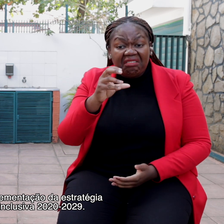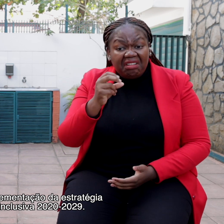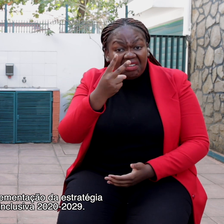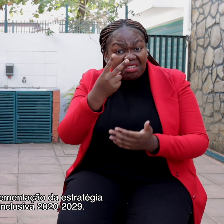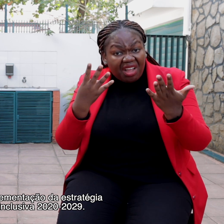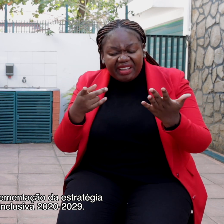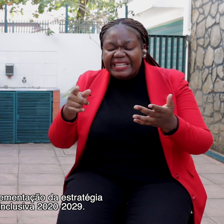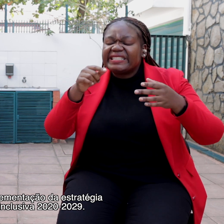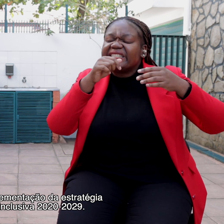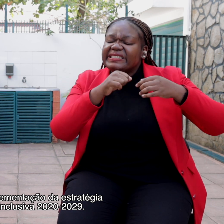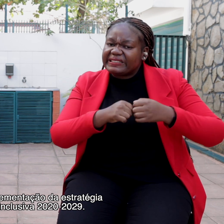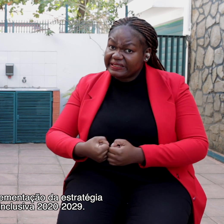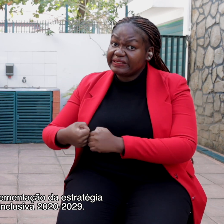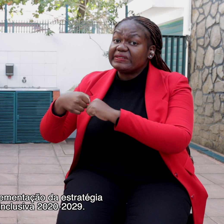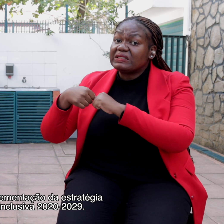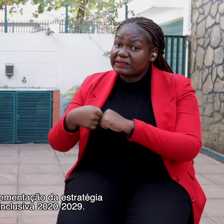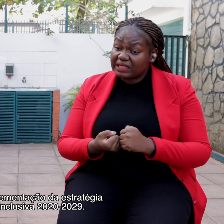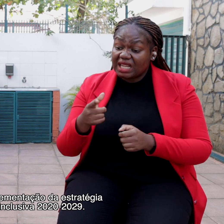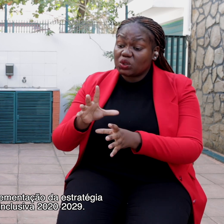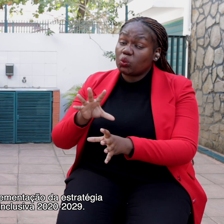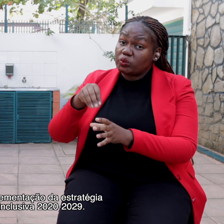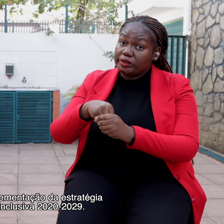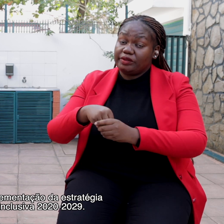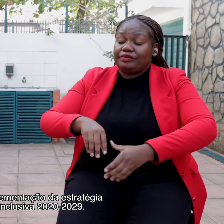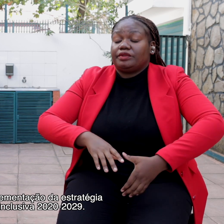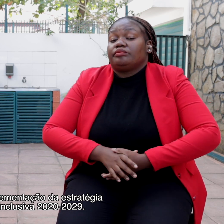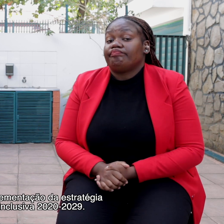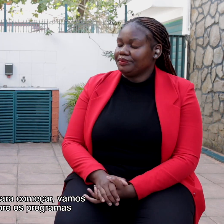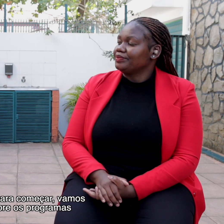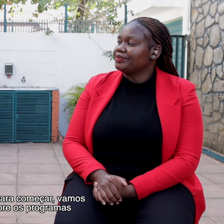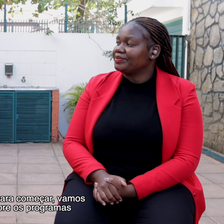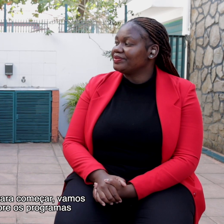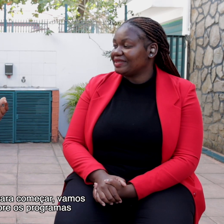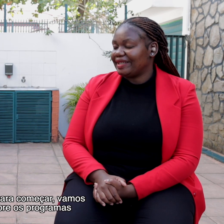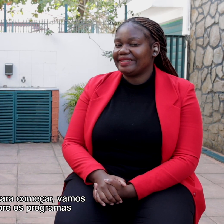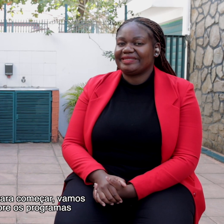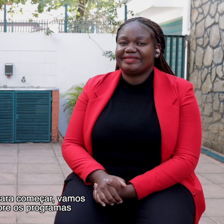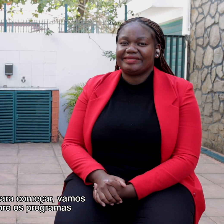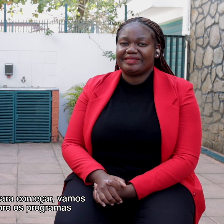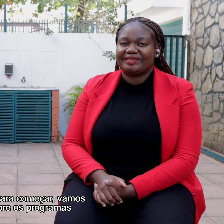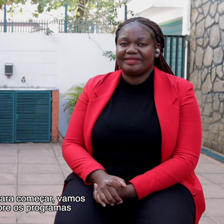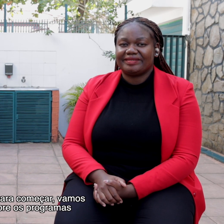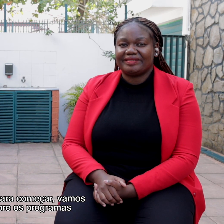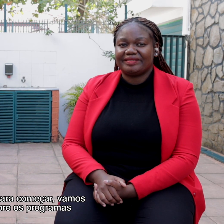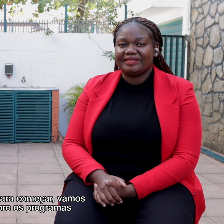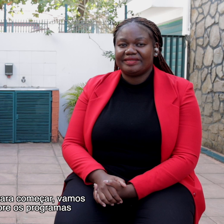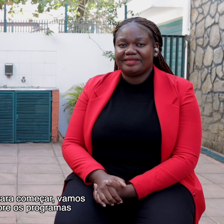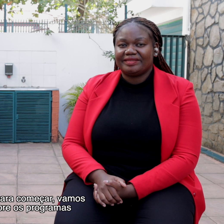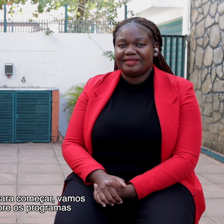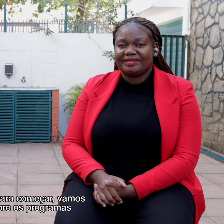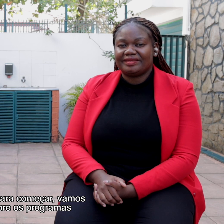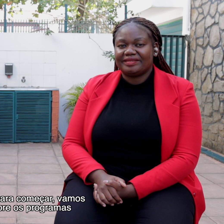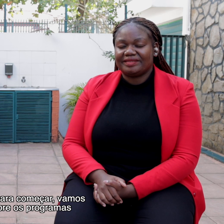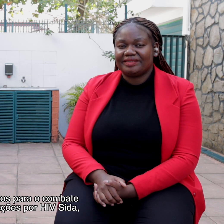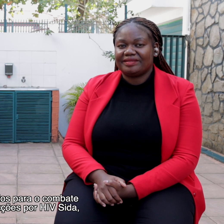2020-2029. Neste bloco, para começar, vamos